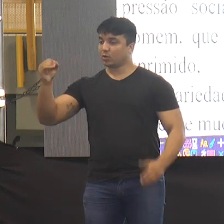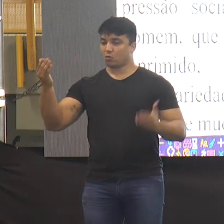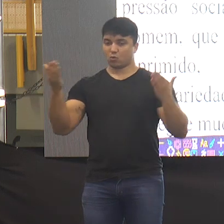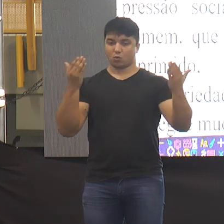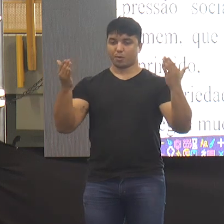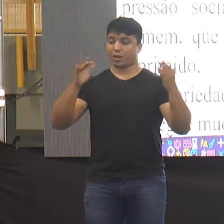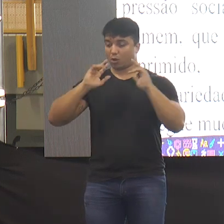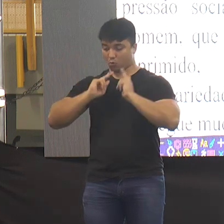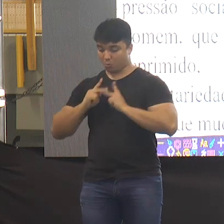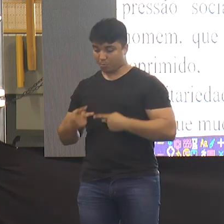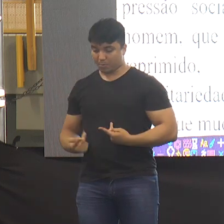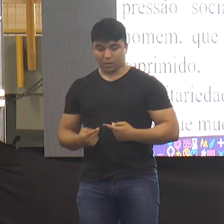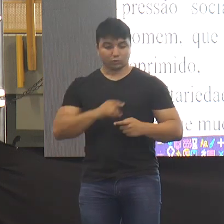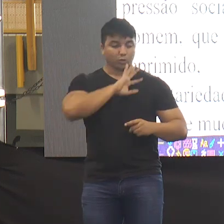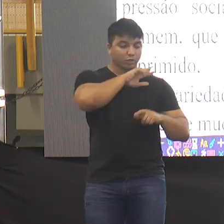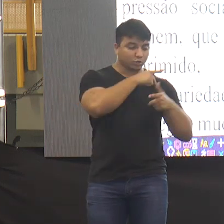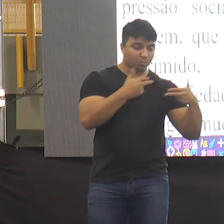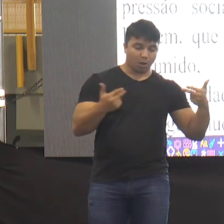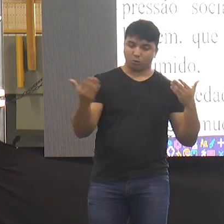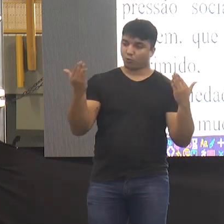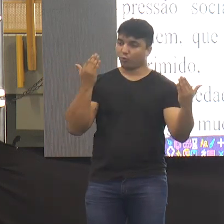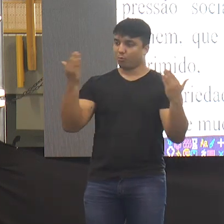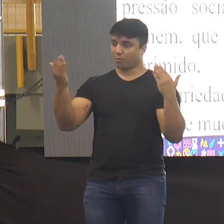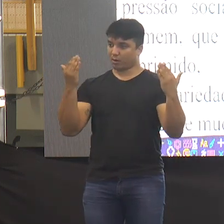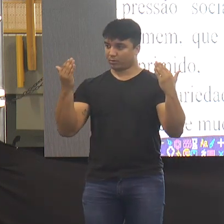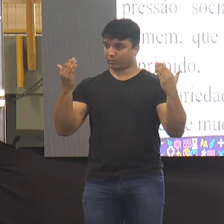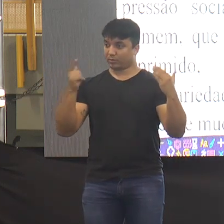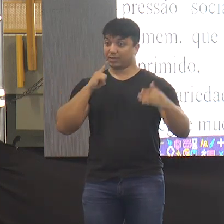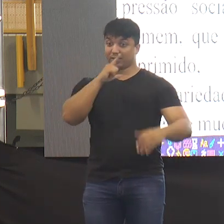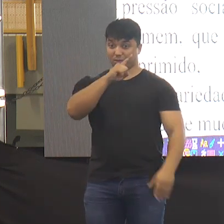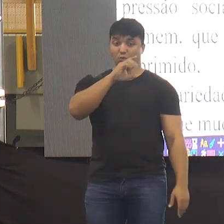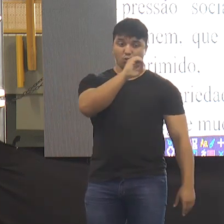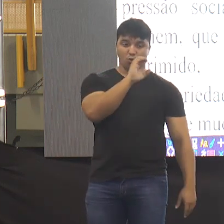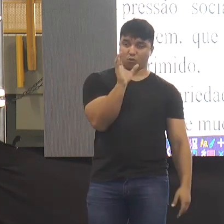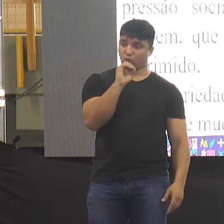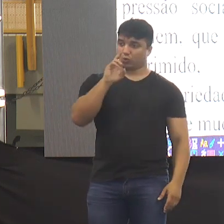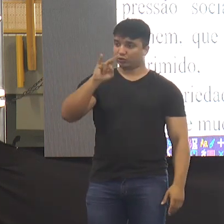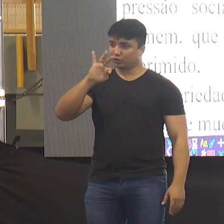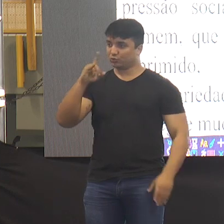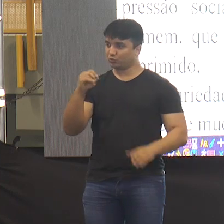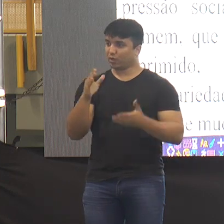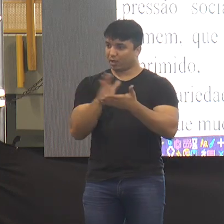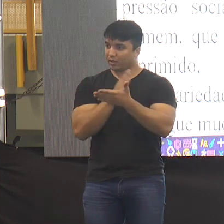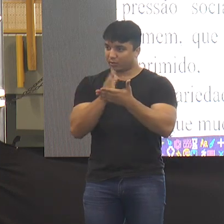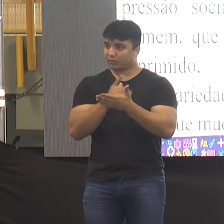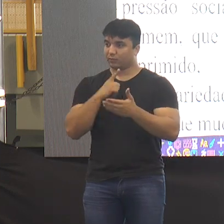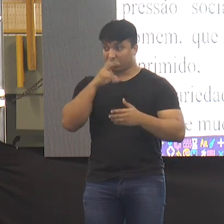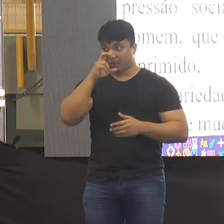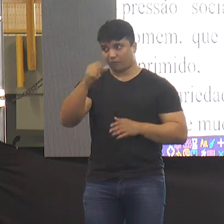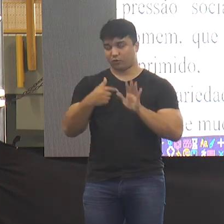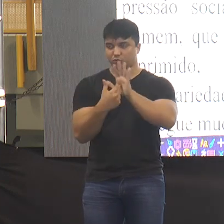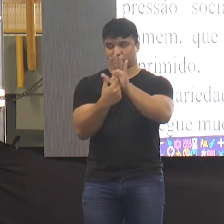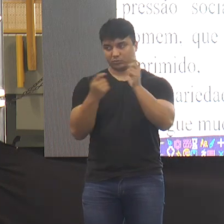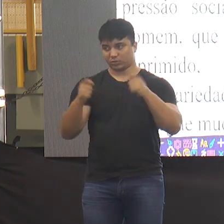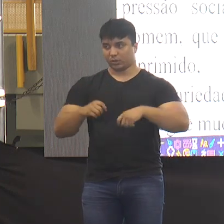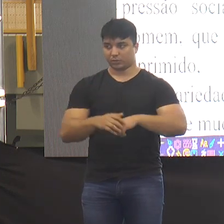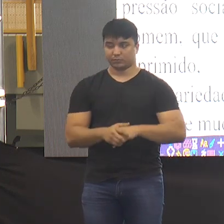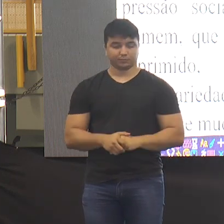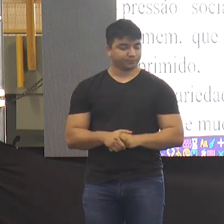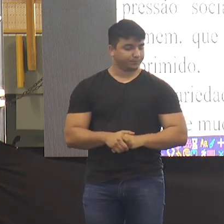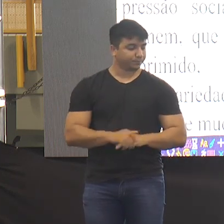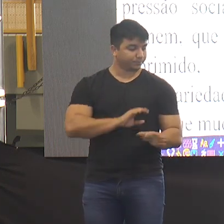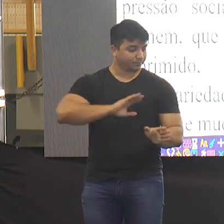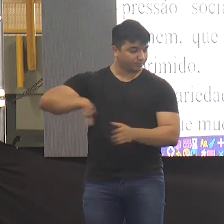humano a animal o tempo todo. Lá no Cortiço isso é muito forte. Então, olha, para a gente